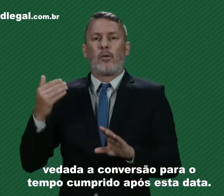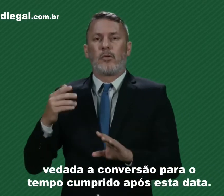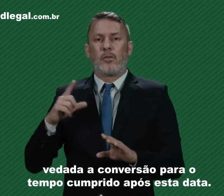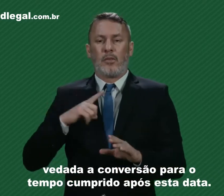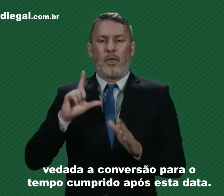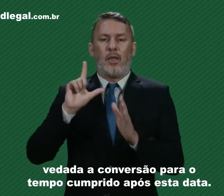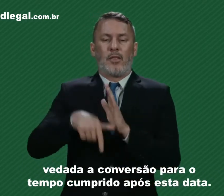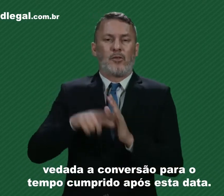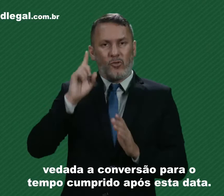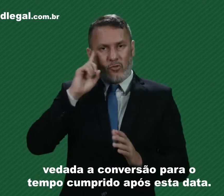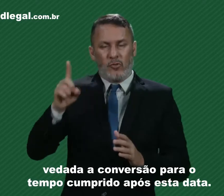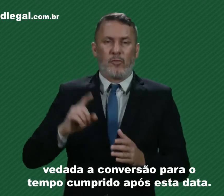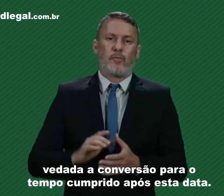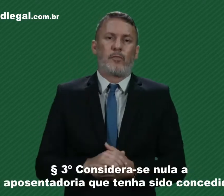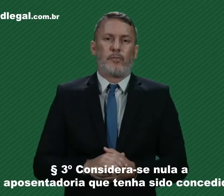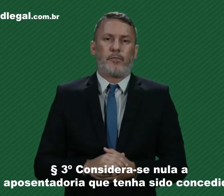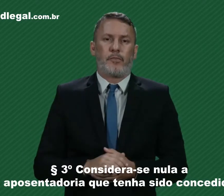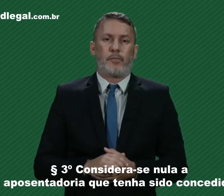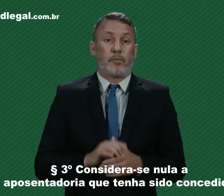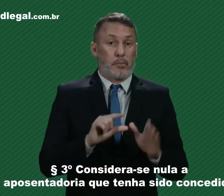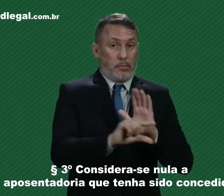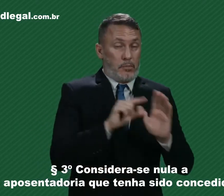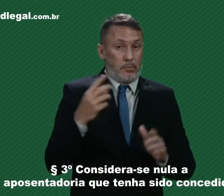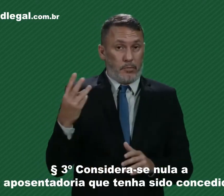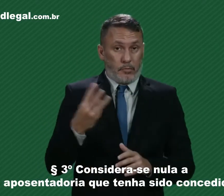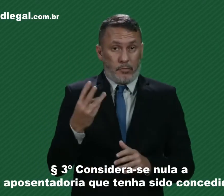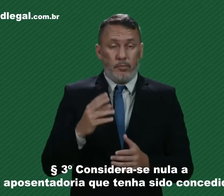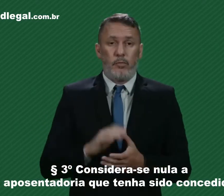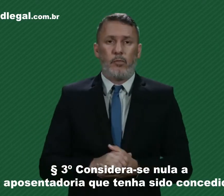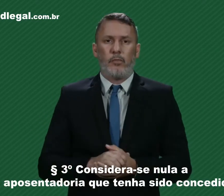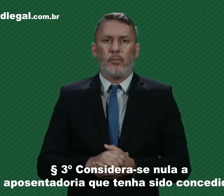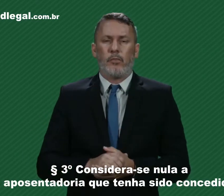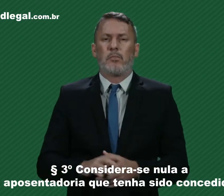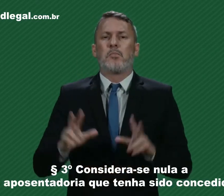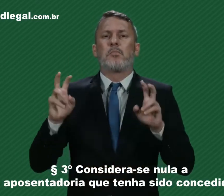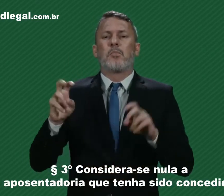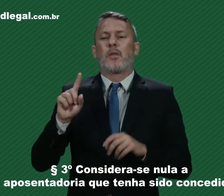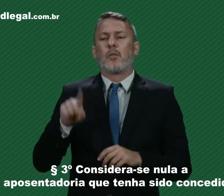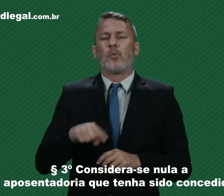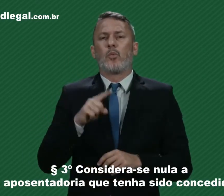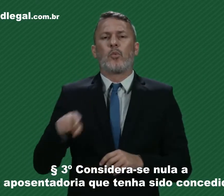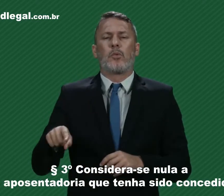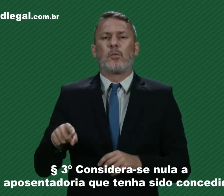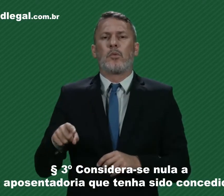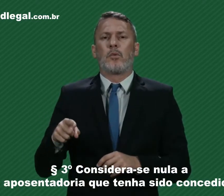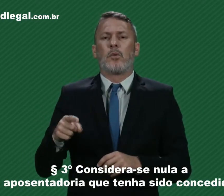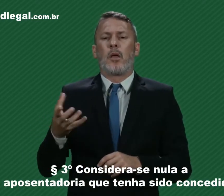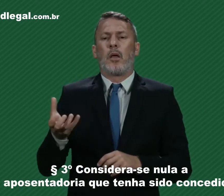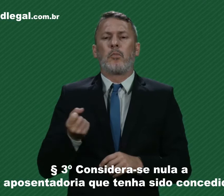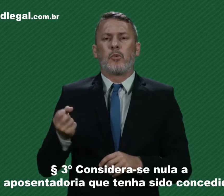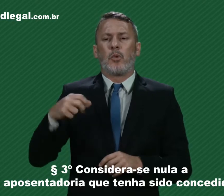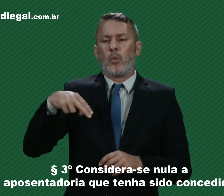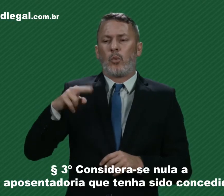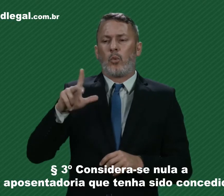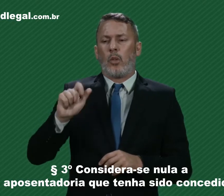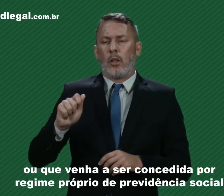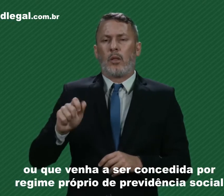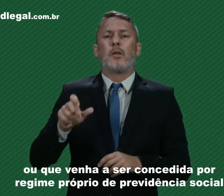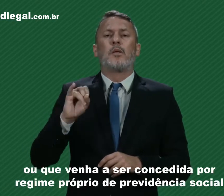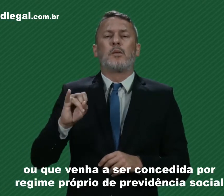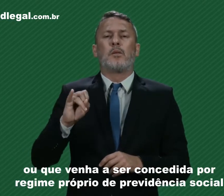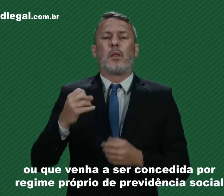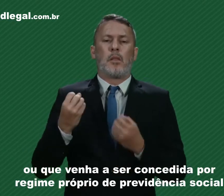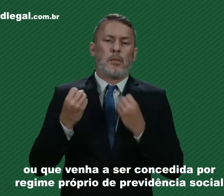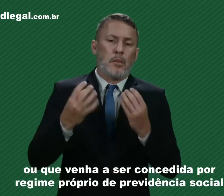cumprido após esta data. Parágrafo 3º. Considera-se nula a aposentadoria que tenha sido